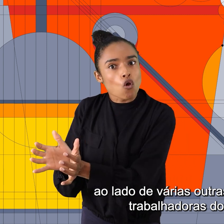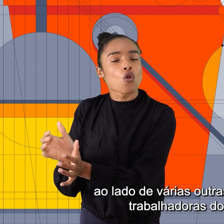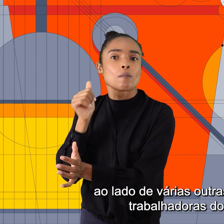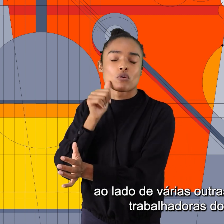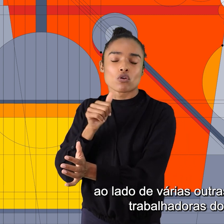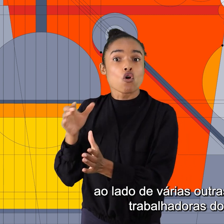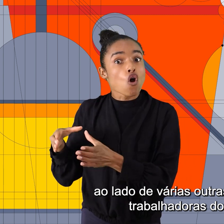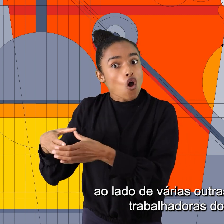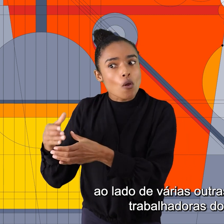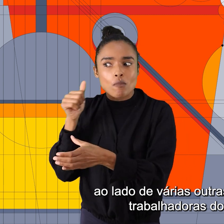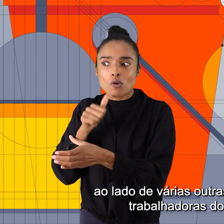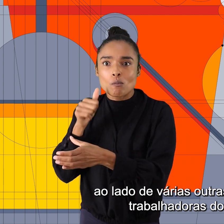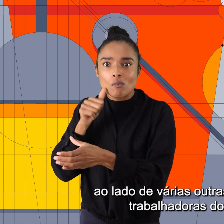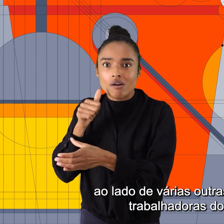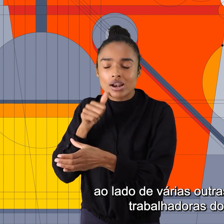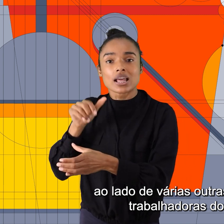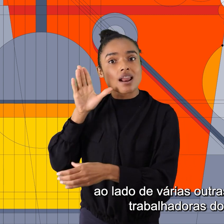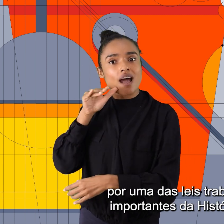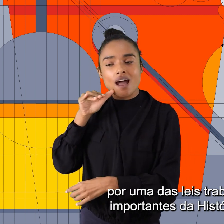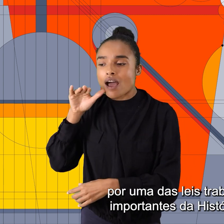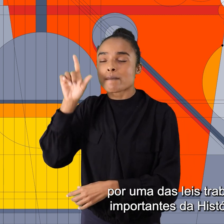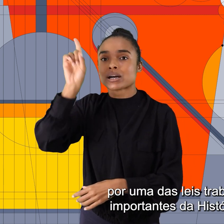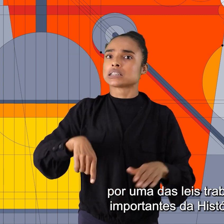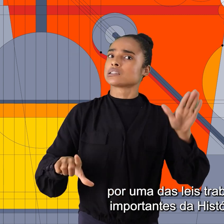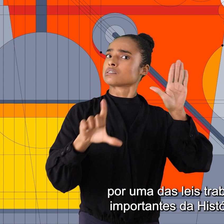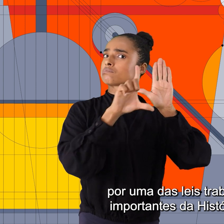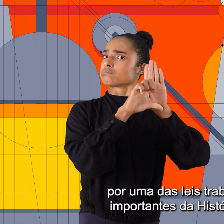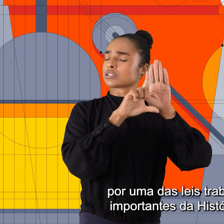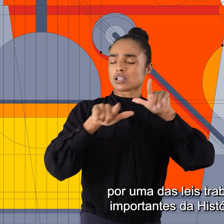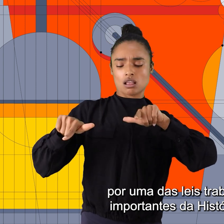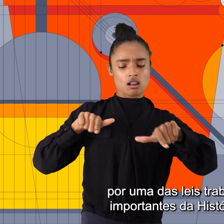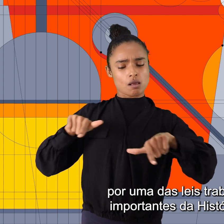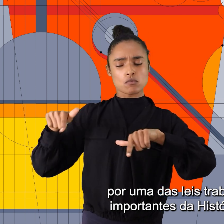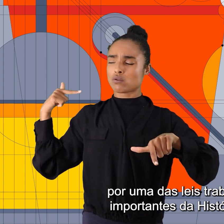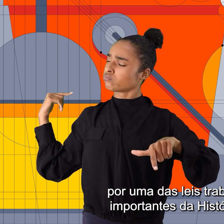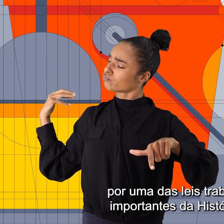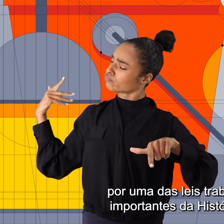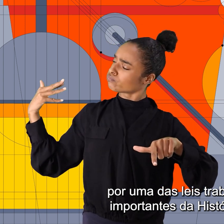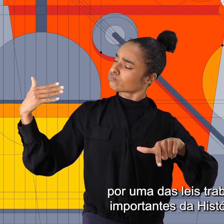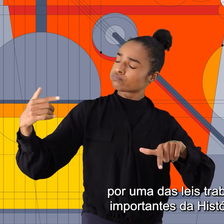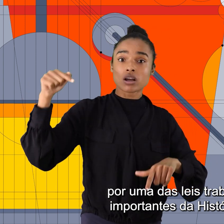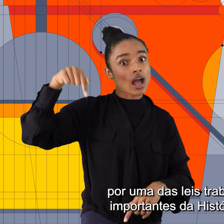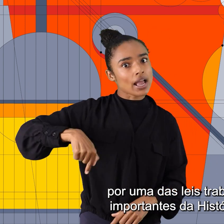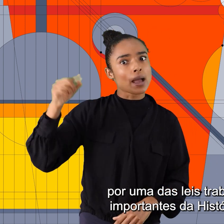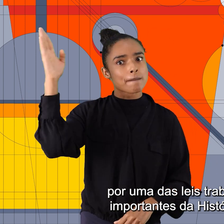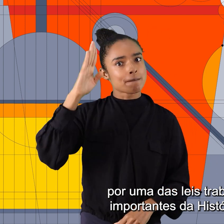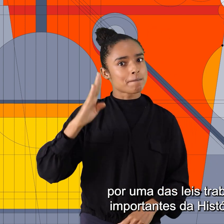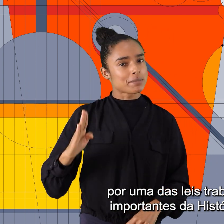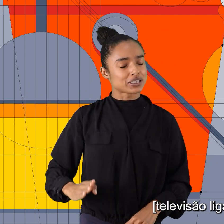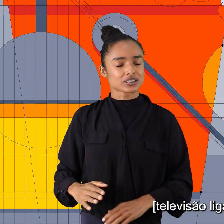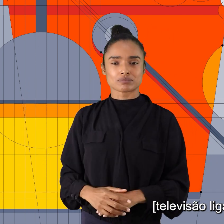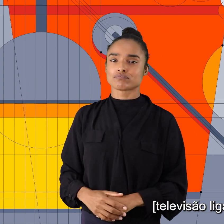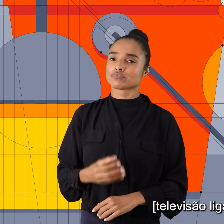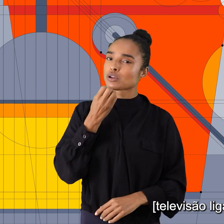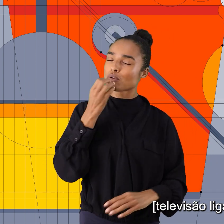outras companheiras trabalhadoras domésticas, por uma das leis trabalhistas mais importantes da história do